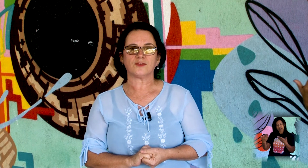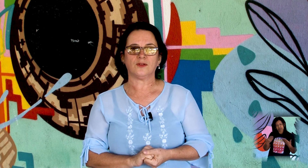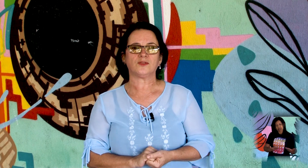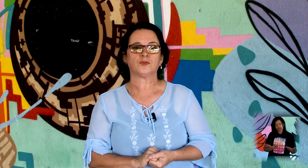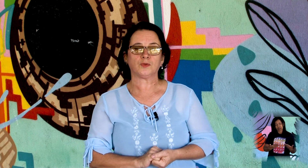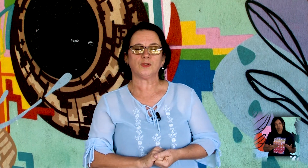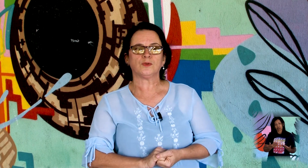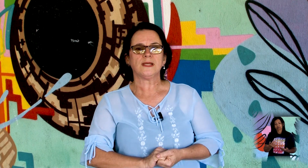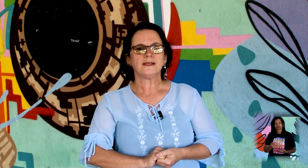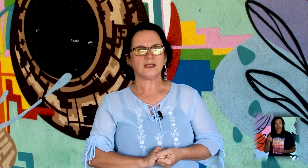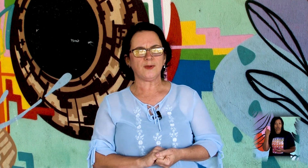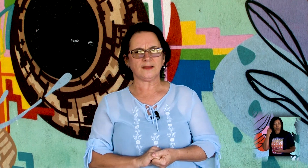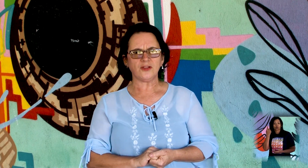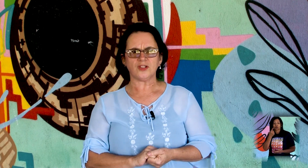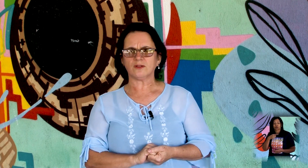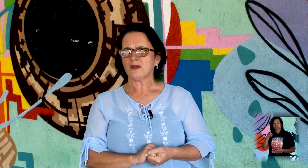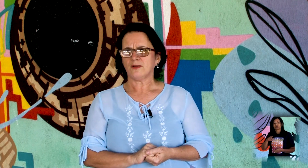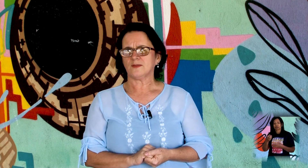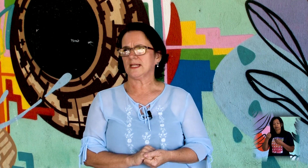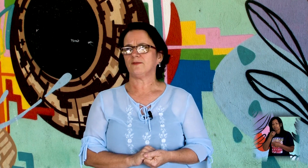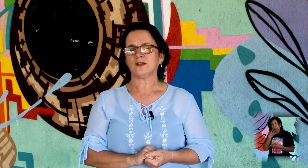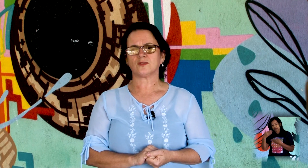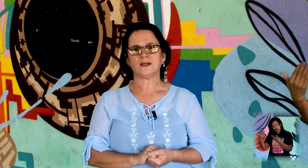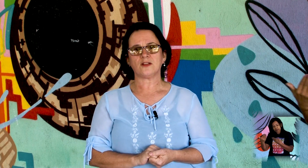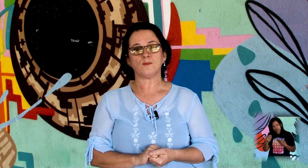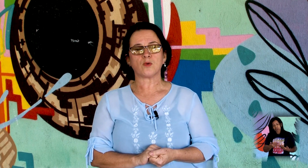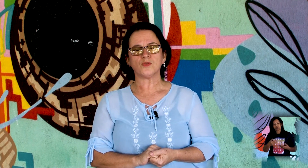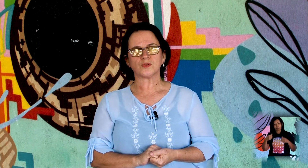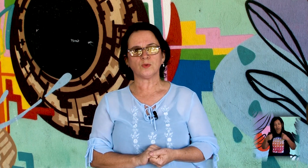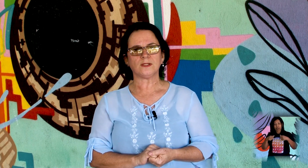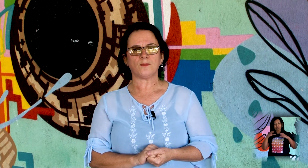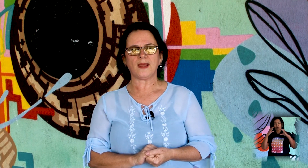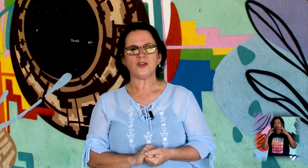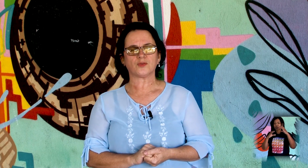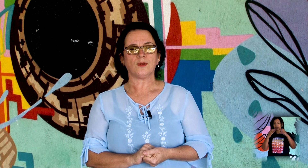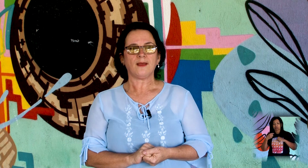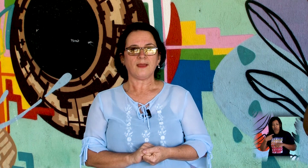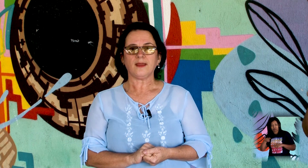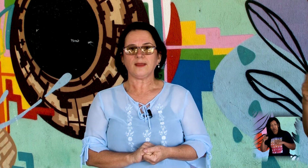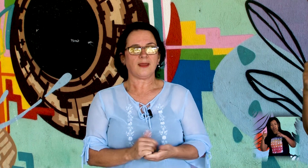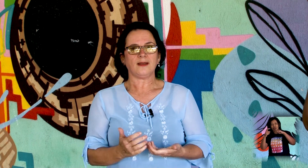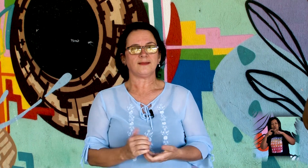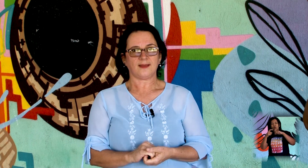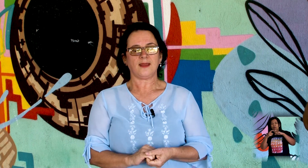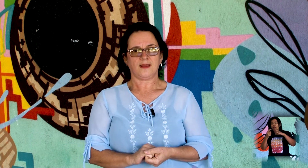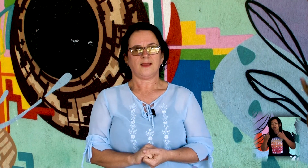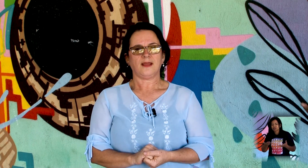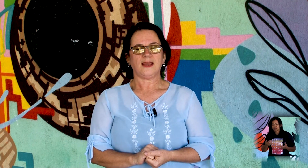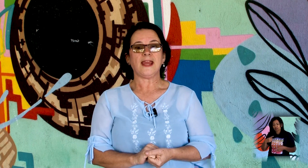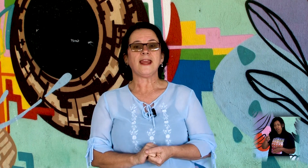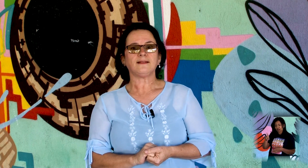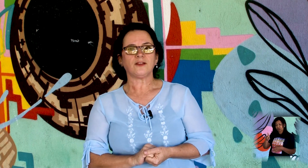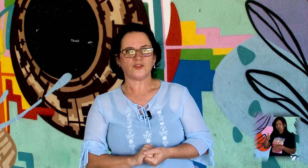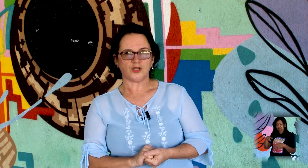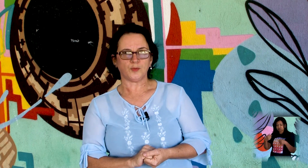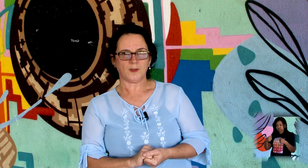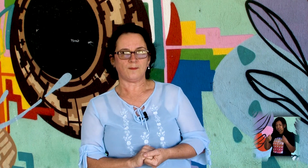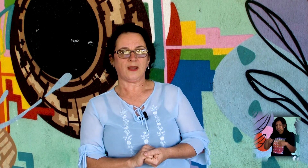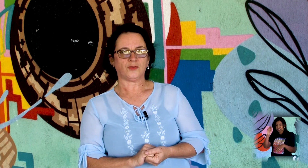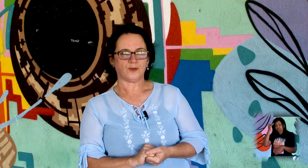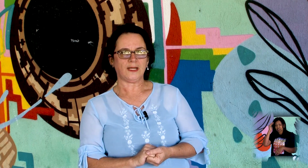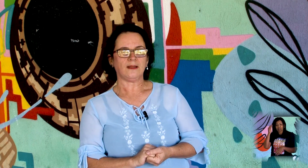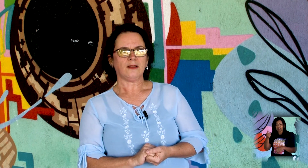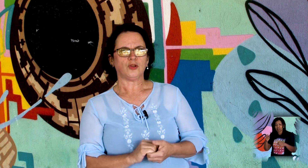No caso do nosso surdo, ser bem atendido. Você ir em vários lugares numa consulta, num médico, e ele ser entendido